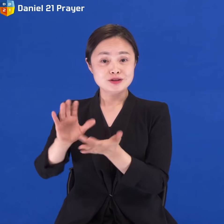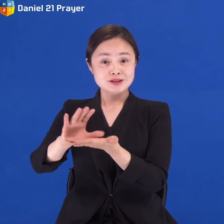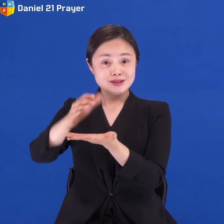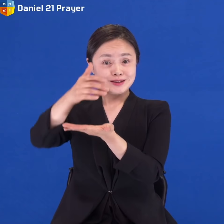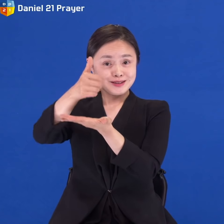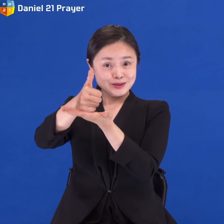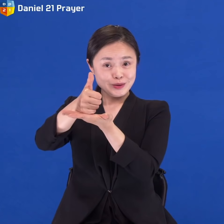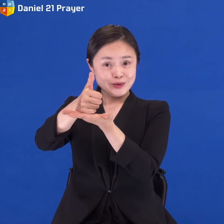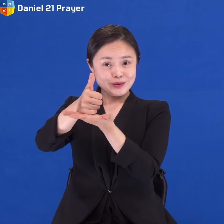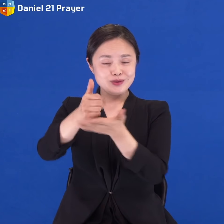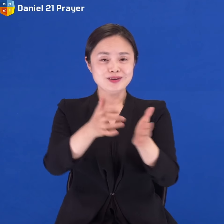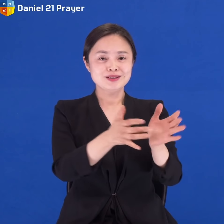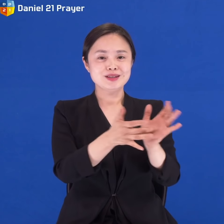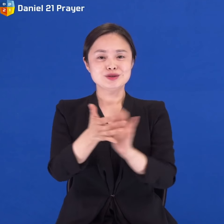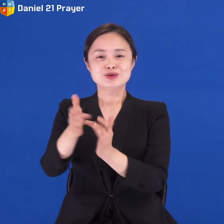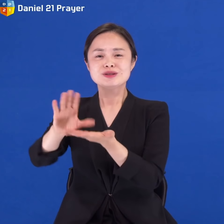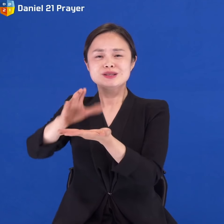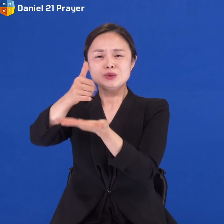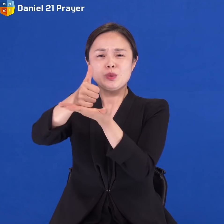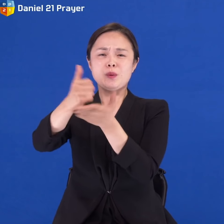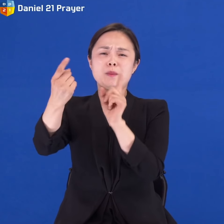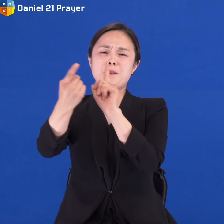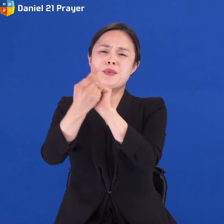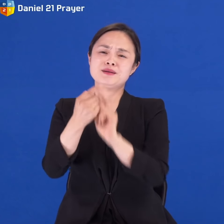한번 만나고 싶었습니다.